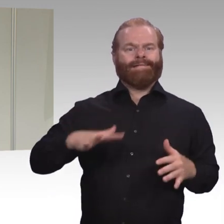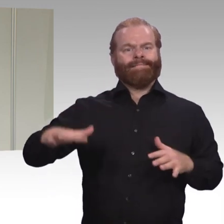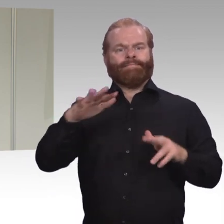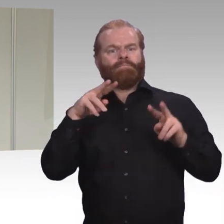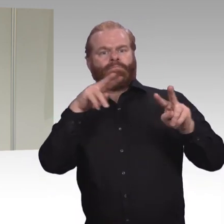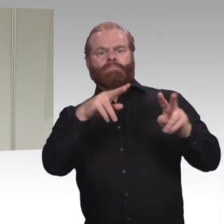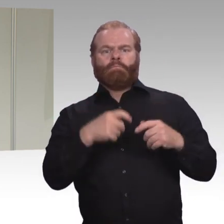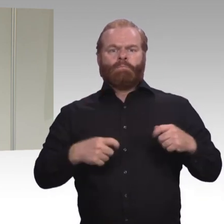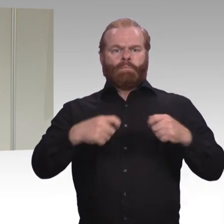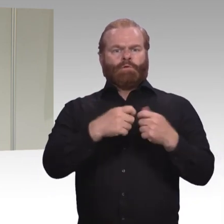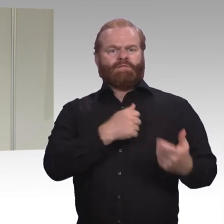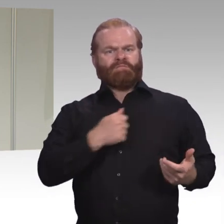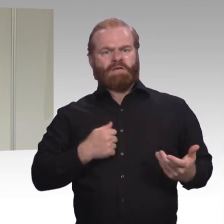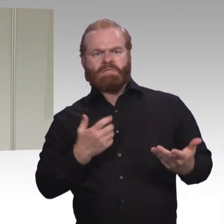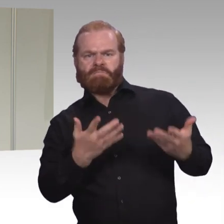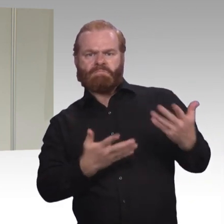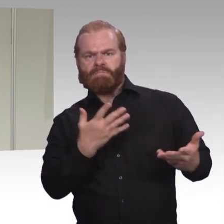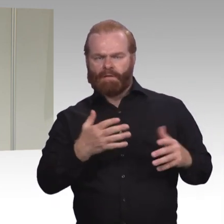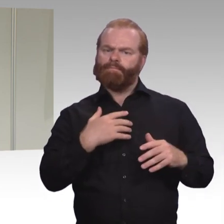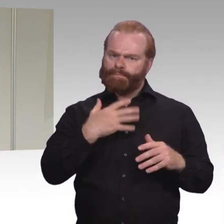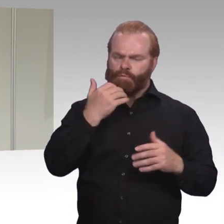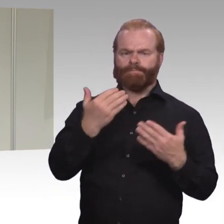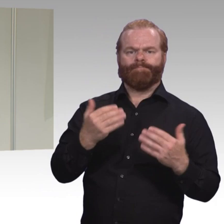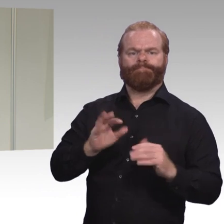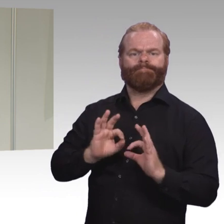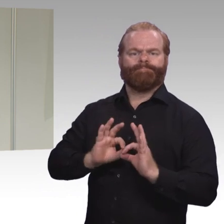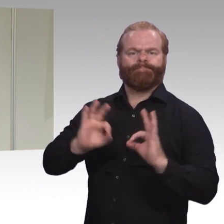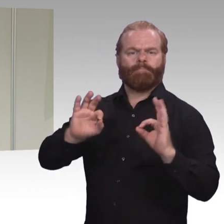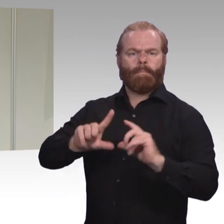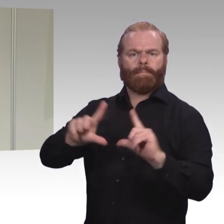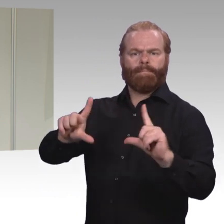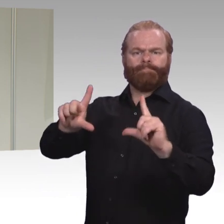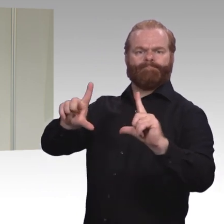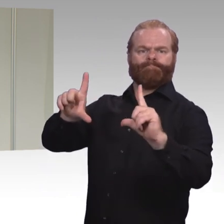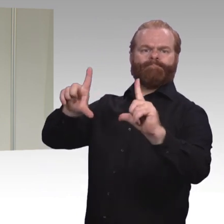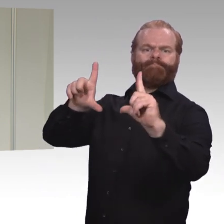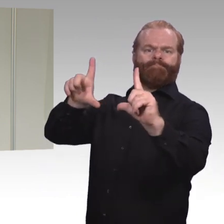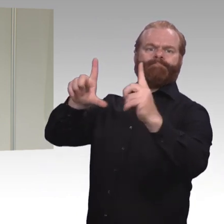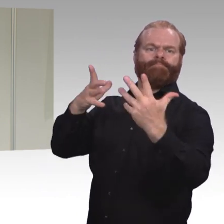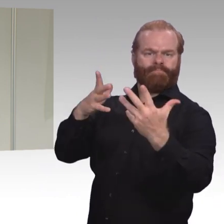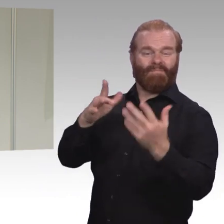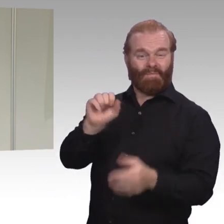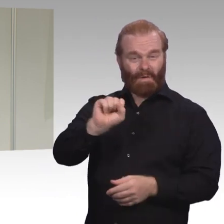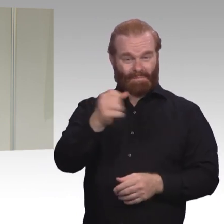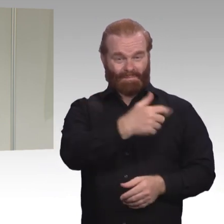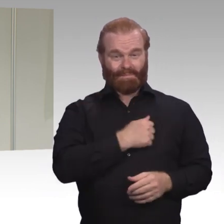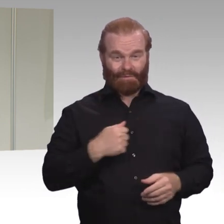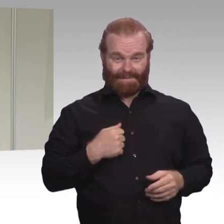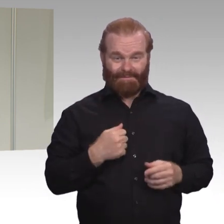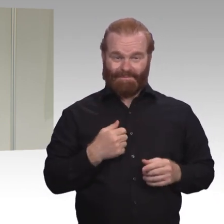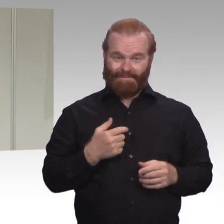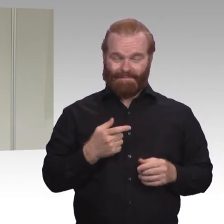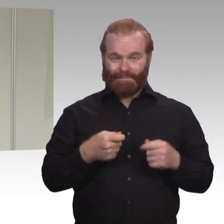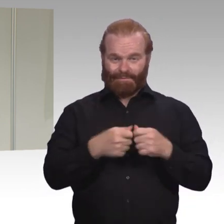Gesellschaft. Deshalb ist die Bundeswehr kein Platz, und deshalb ist in der Bundeswehr kein Platz